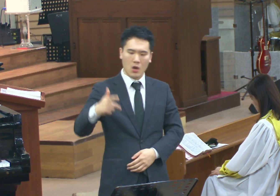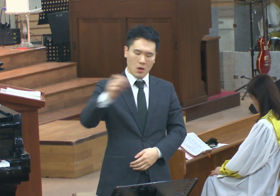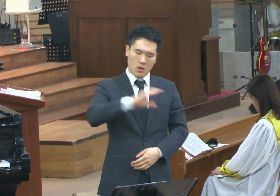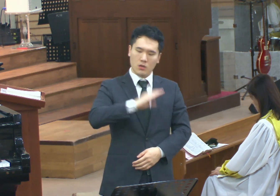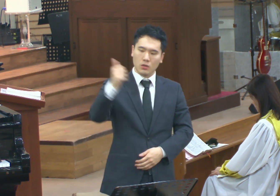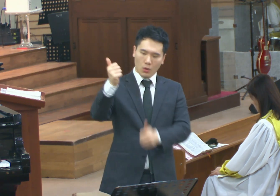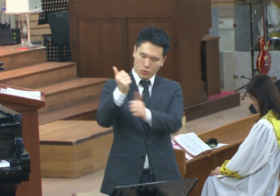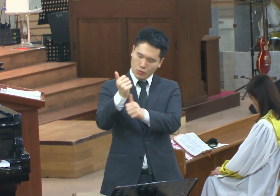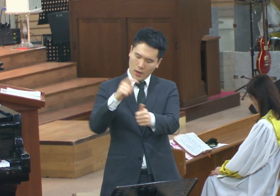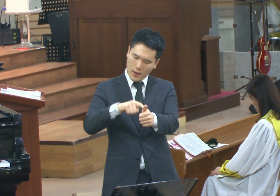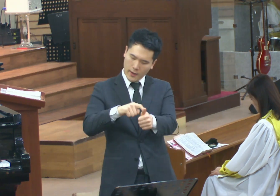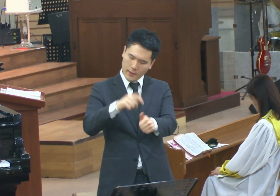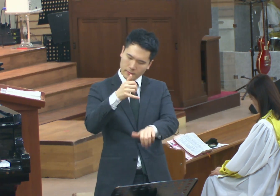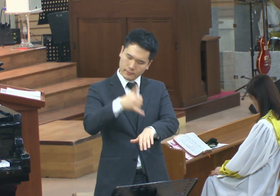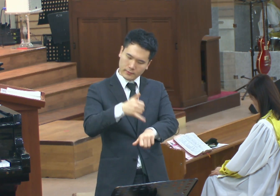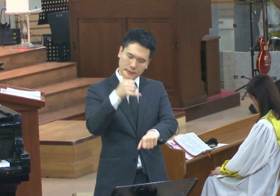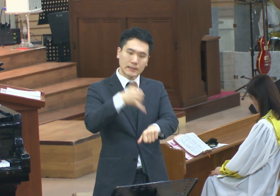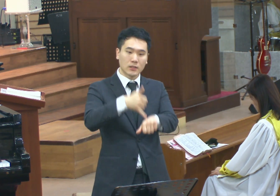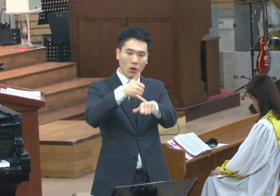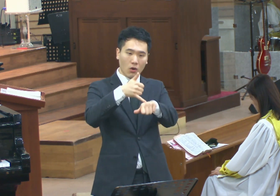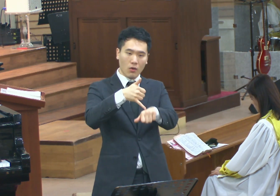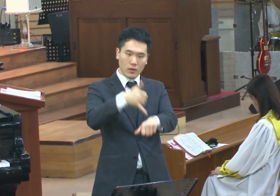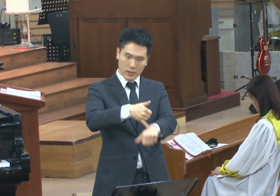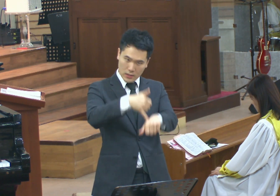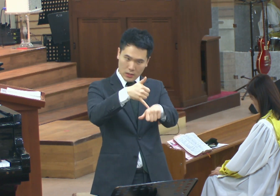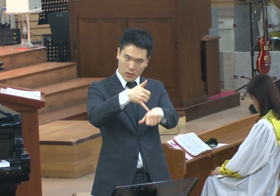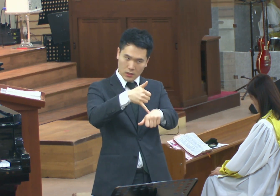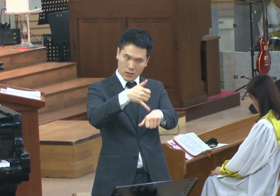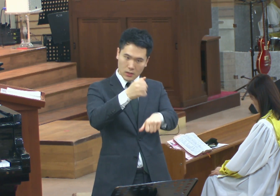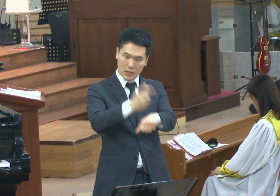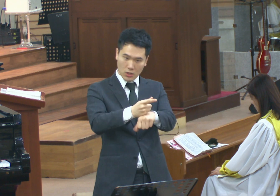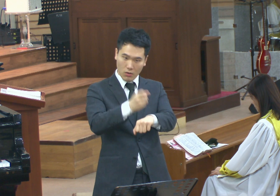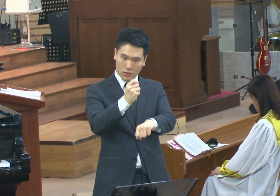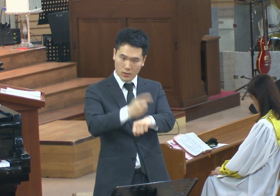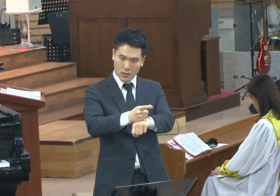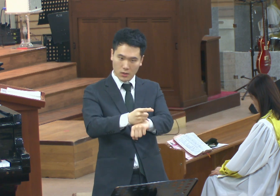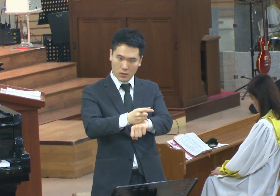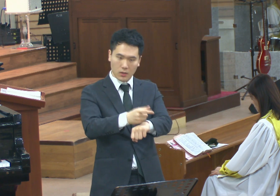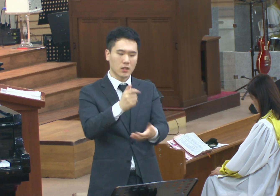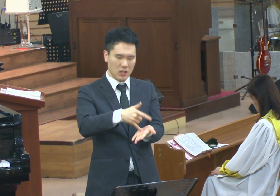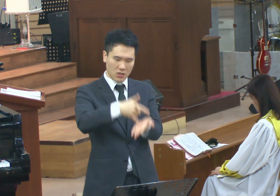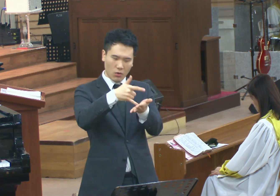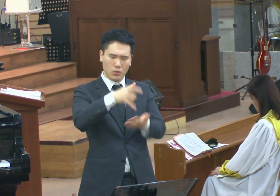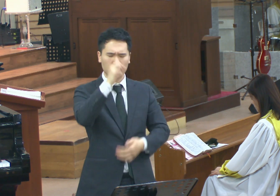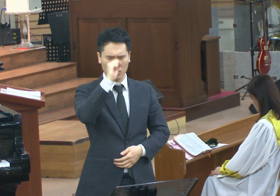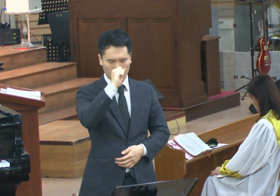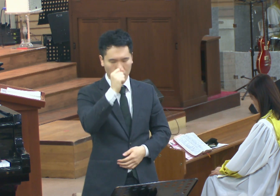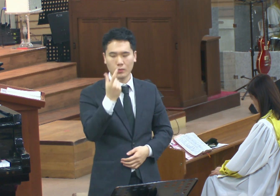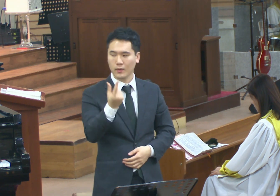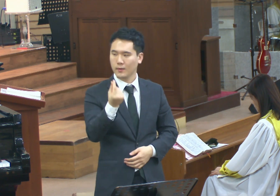굉장히 멋지고 아름다운데 저는 이것이 균형감 있는 모습이다 그렇게 생각이 됩니다.